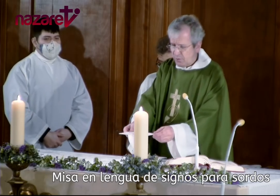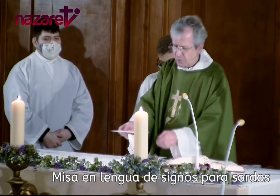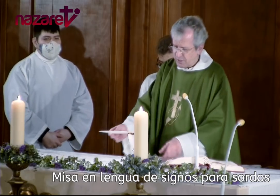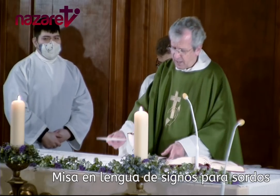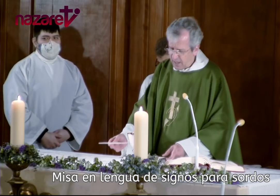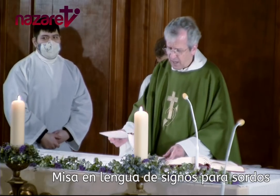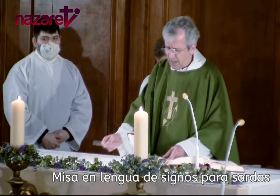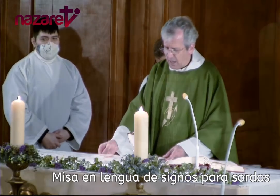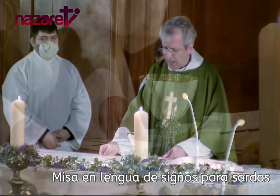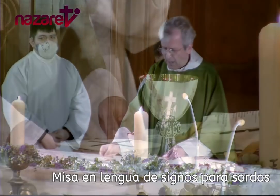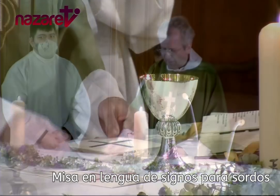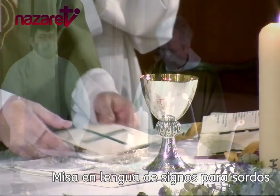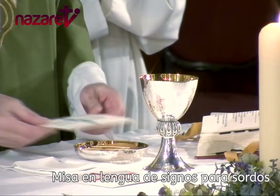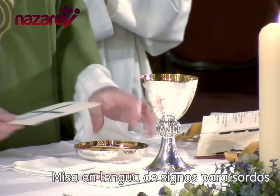danos la paz.